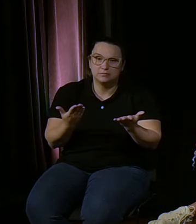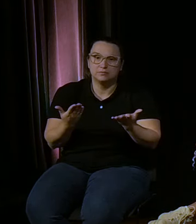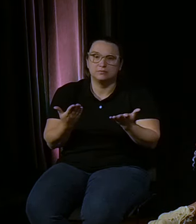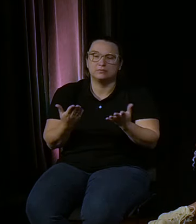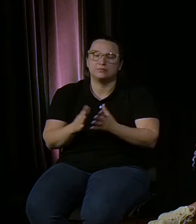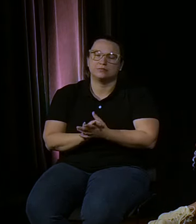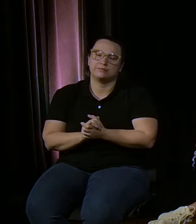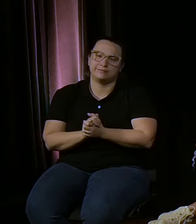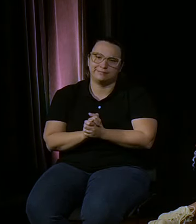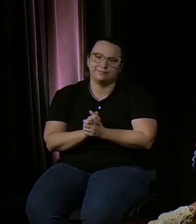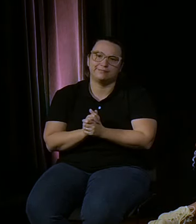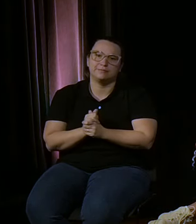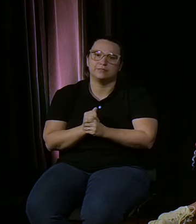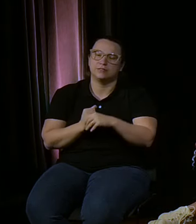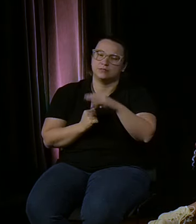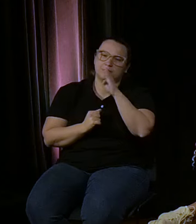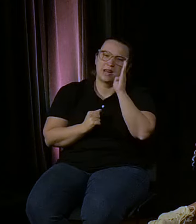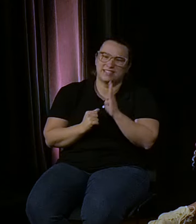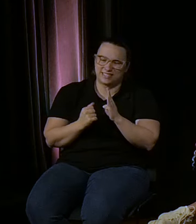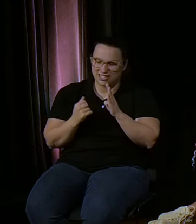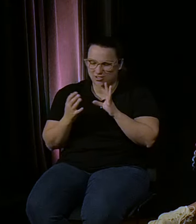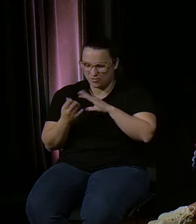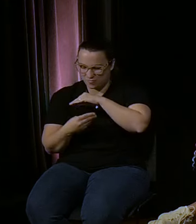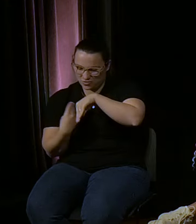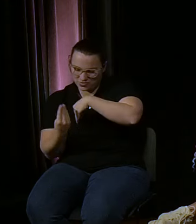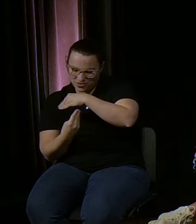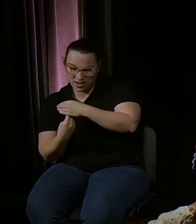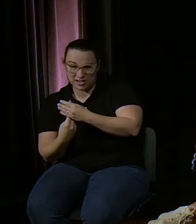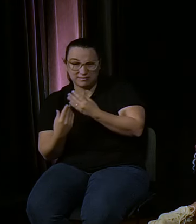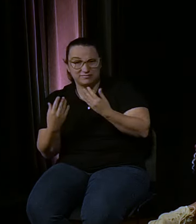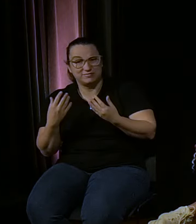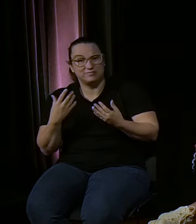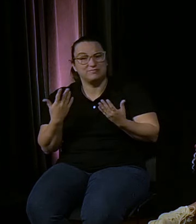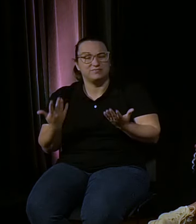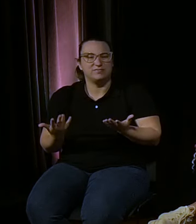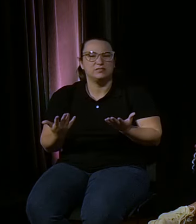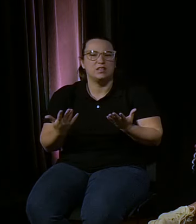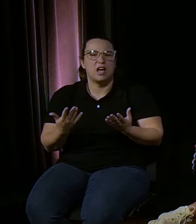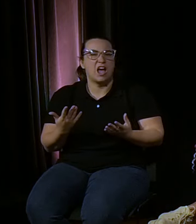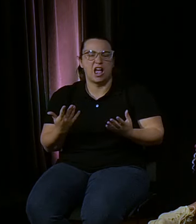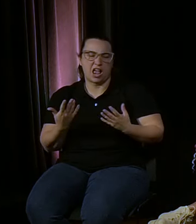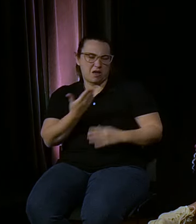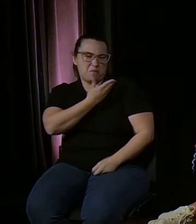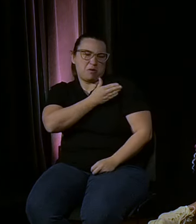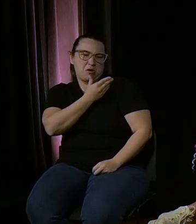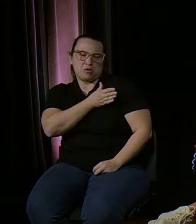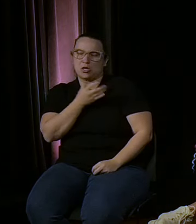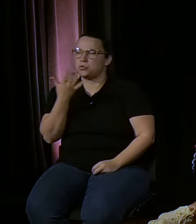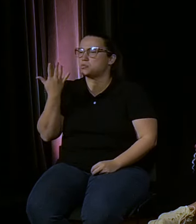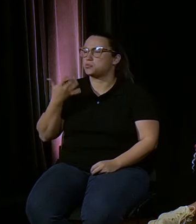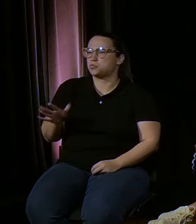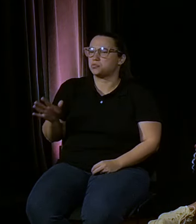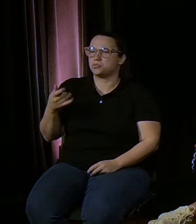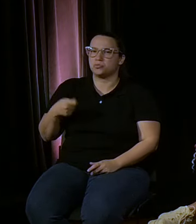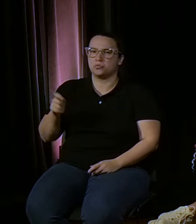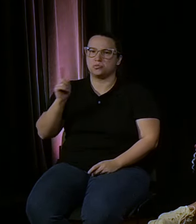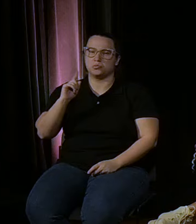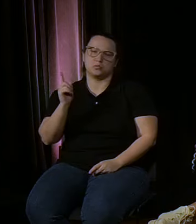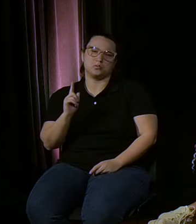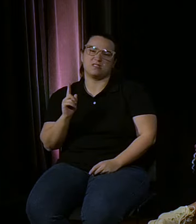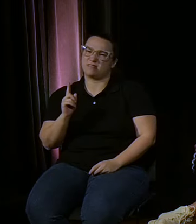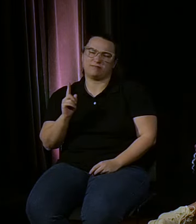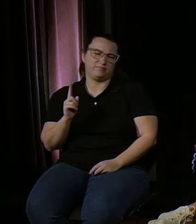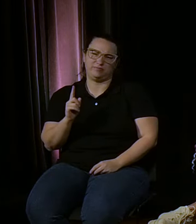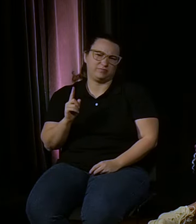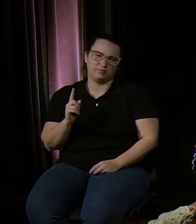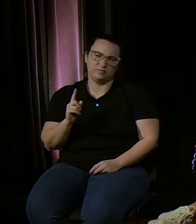o seu ápice, né, de brasilidade. E, ao negar esse preconceito, também se cria uma outra figura para o negro brasileiro, que